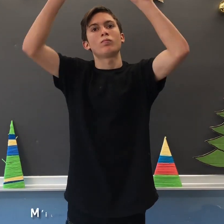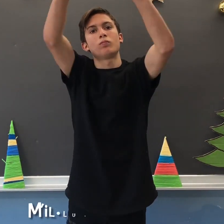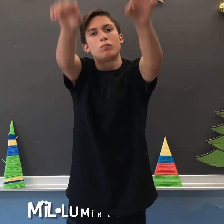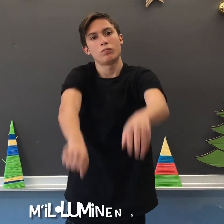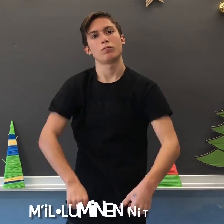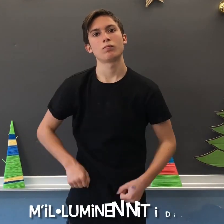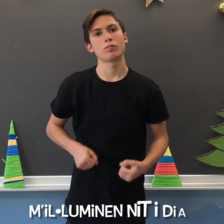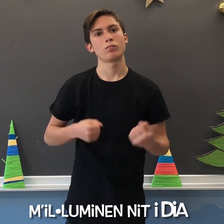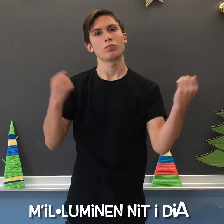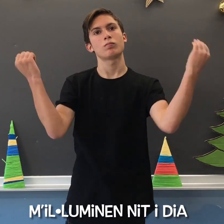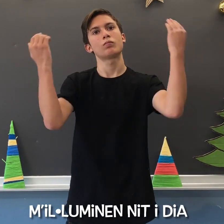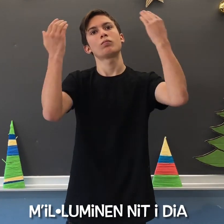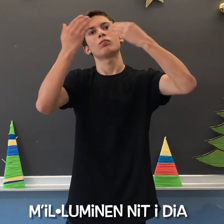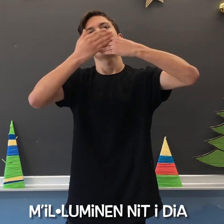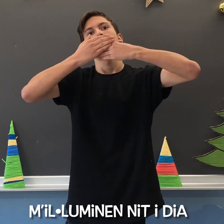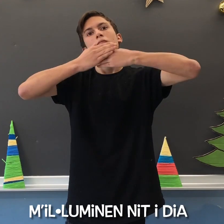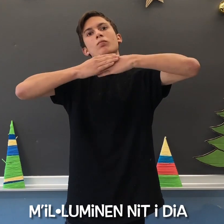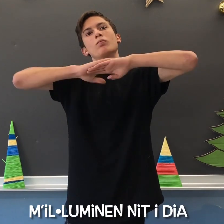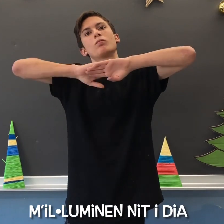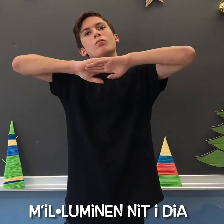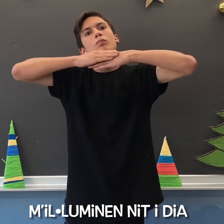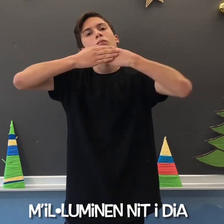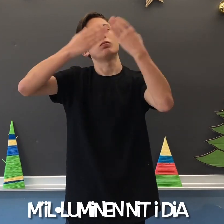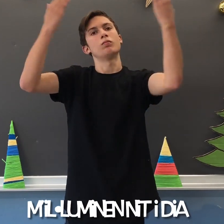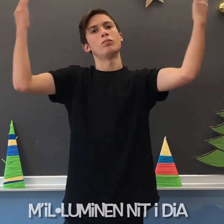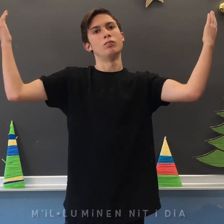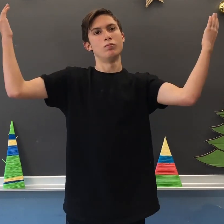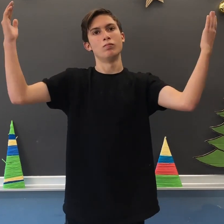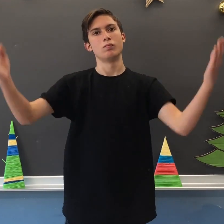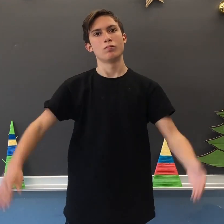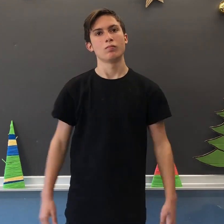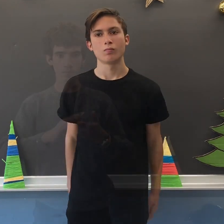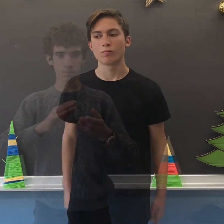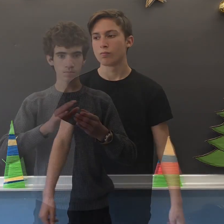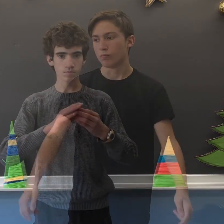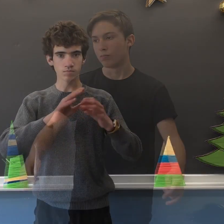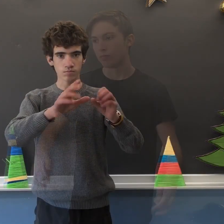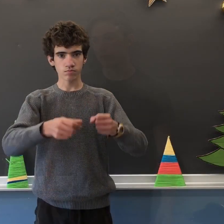m'il·luminen nit i dia, les encens.